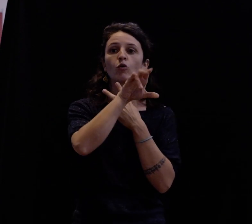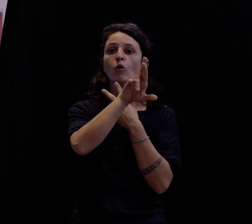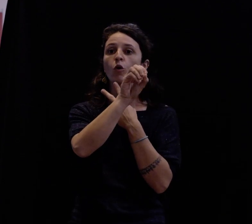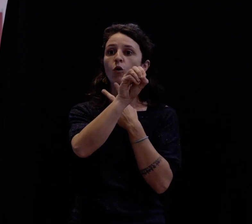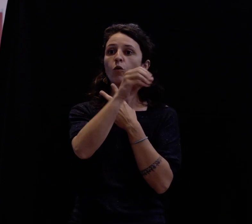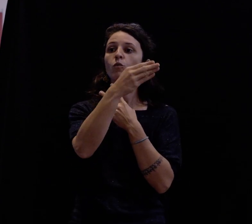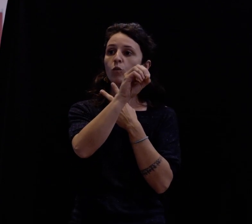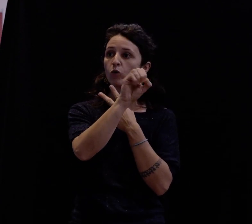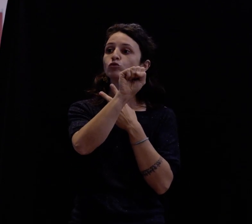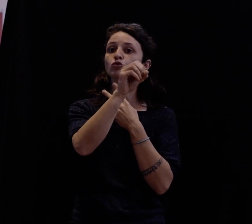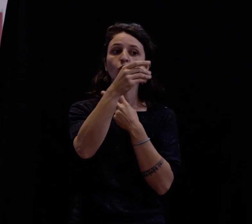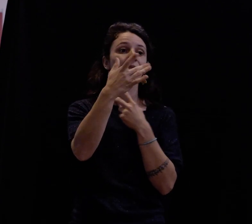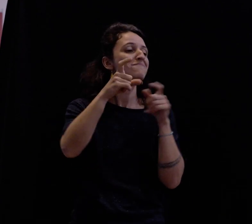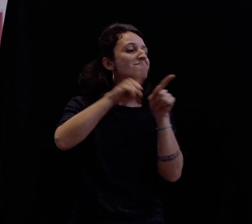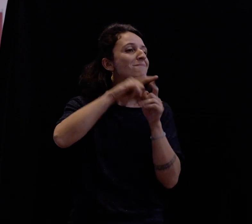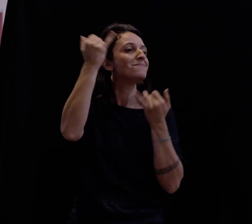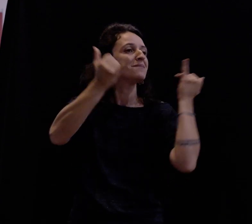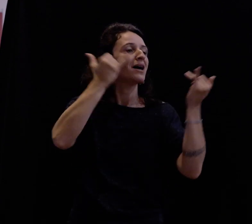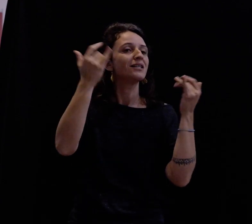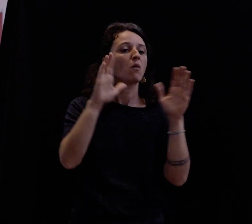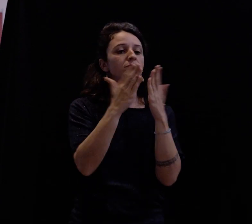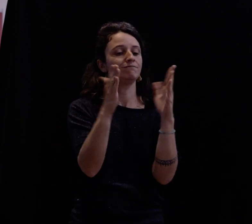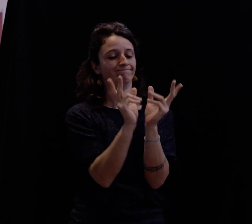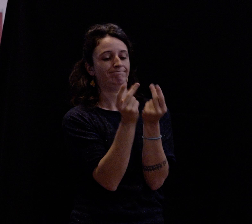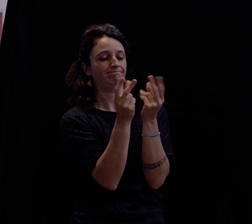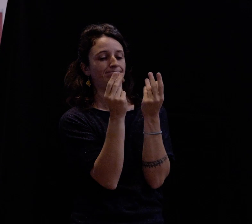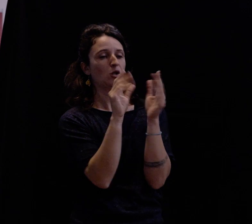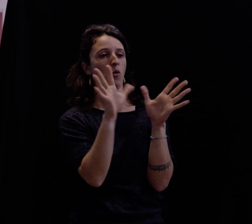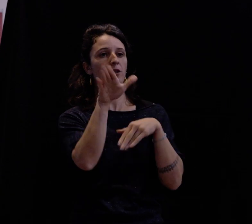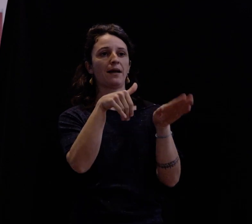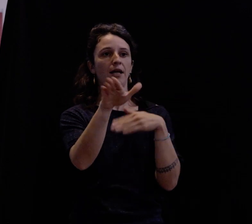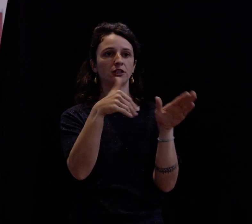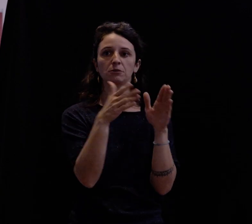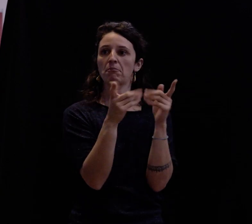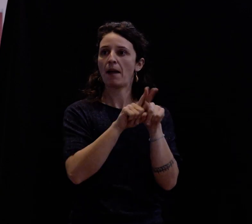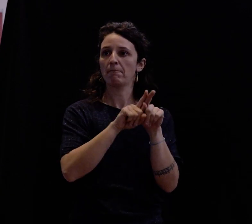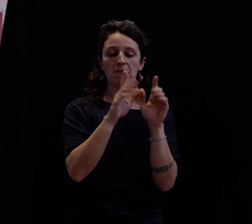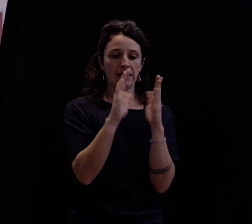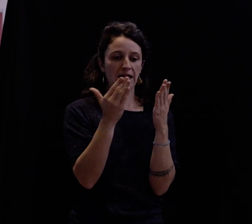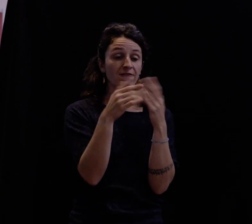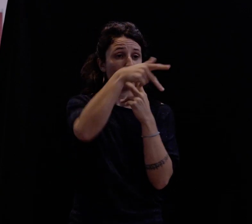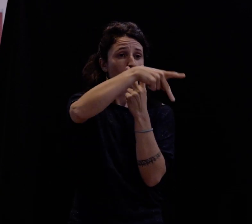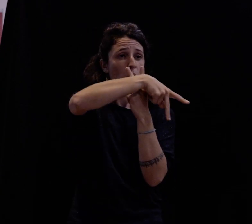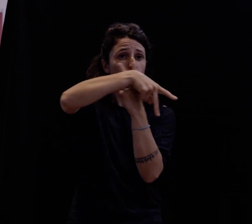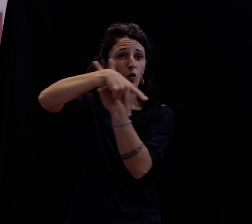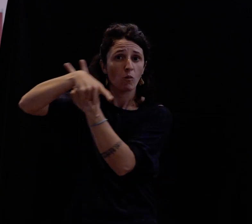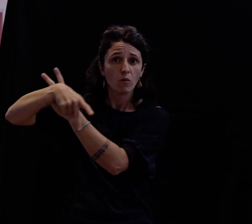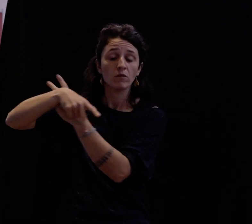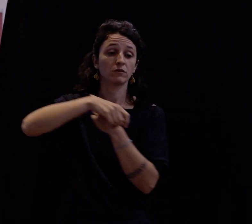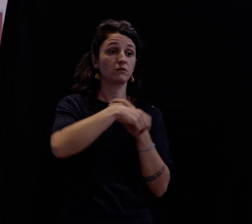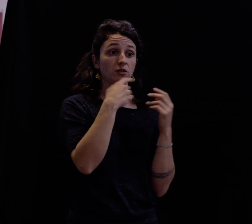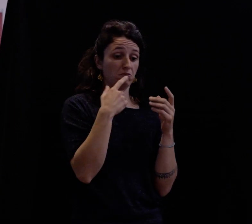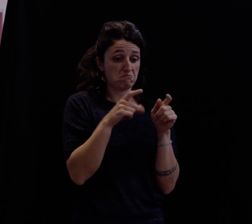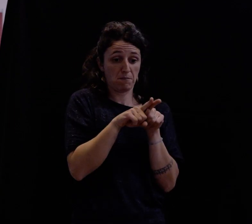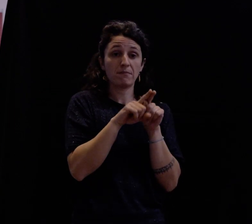comme le mode d'emploi. Le mode d'emploi, il est constitué de livres, donc on peut considérer que les chromosomes, un chromosome, c'est un livre.